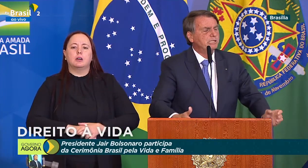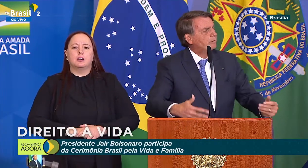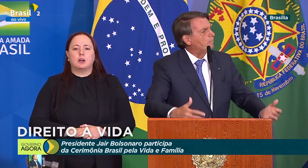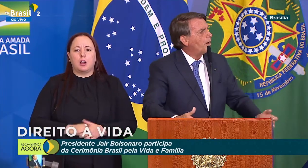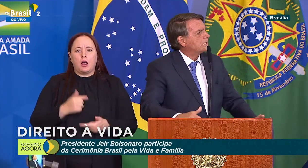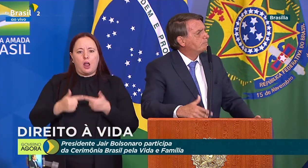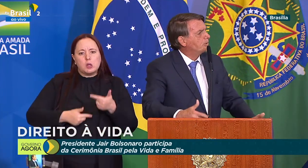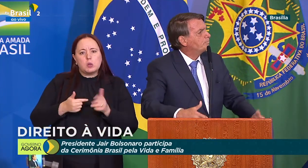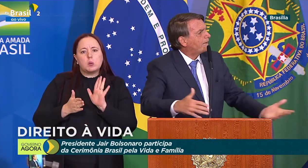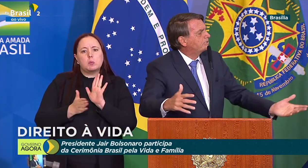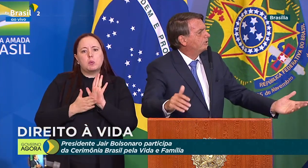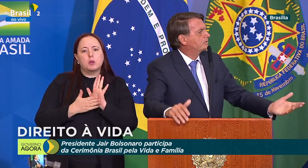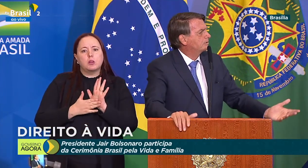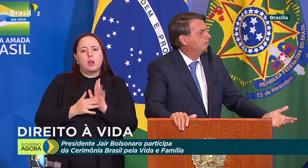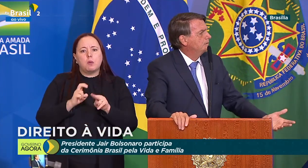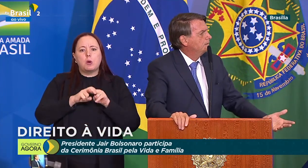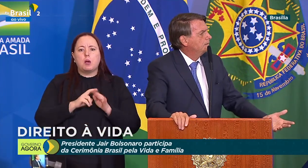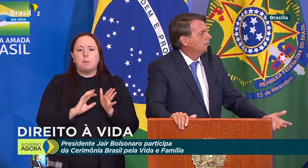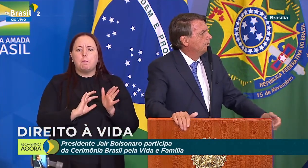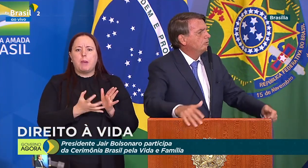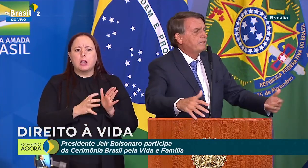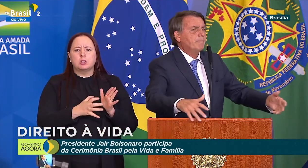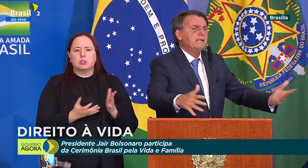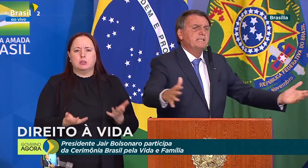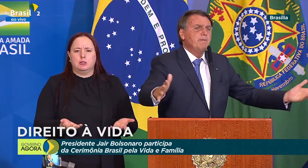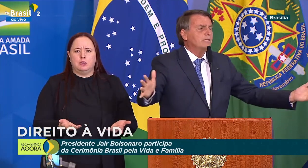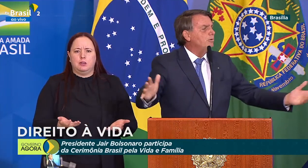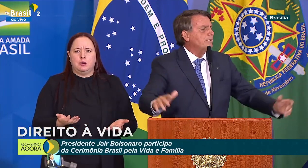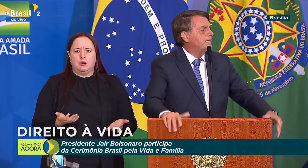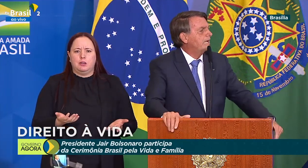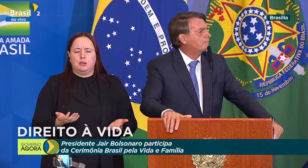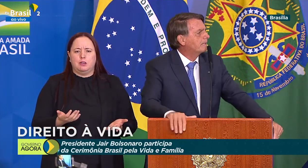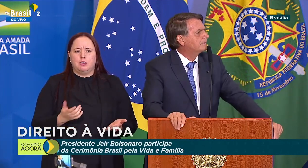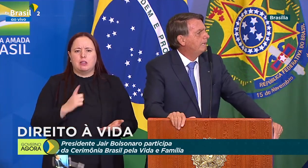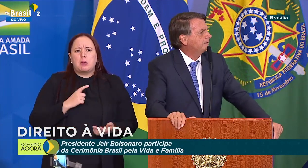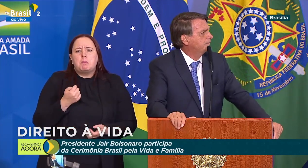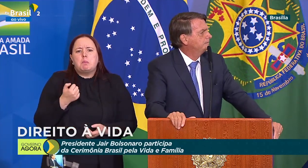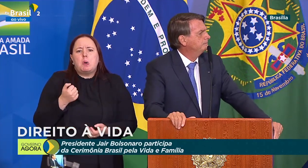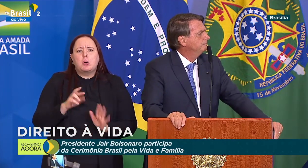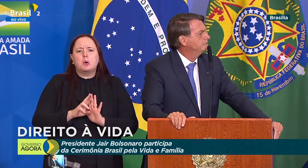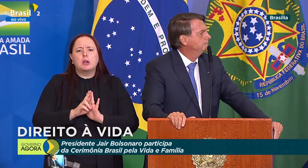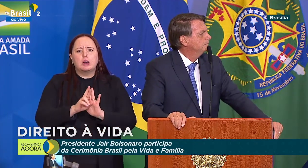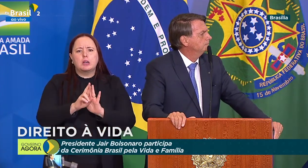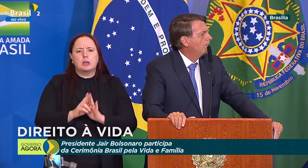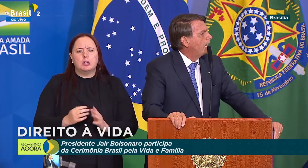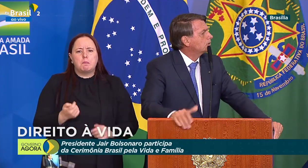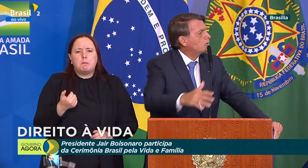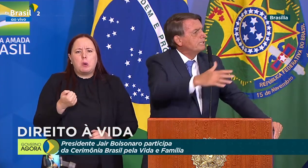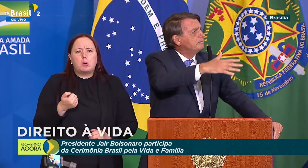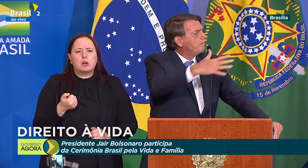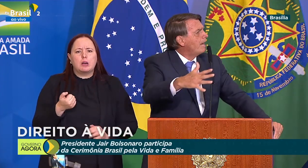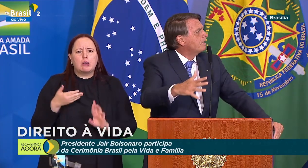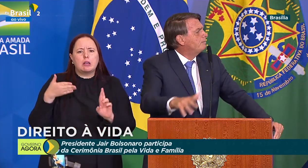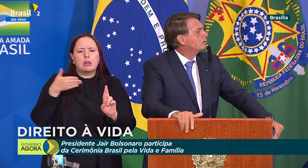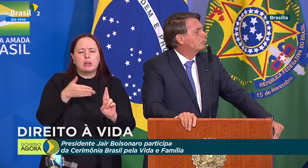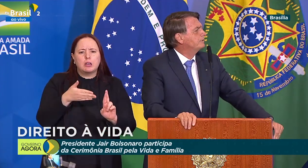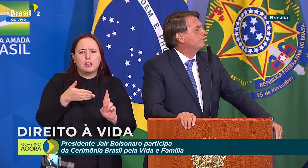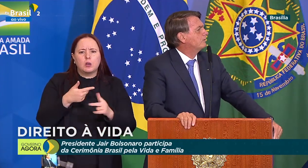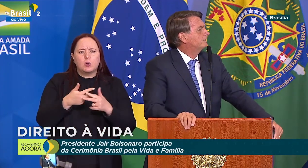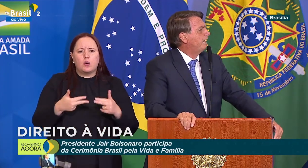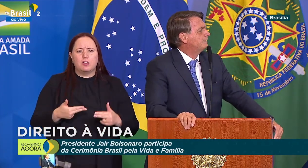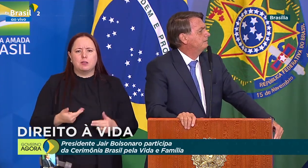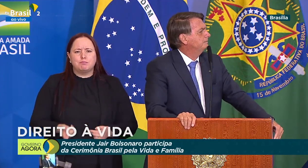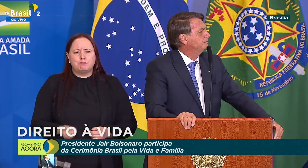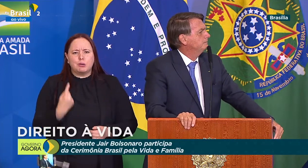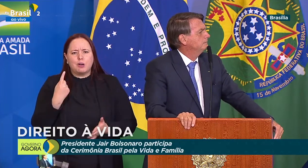as ações propostas por partidos que não tem mais que meia dúzia de representantes as coisas mais